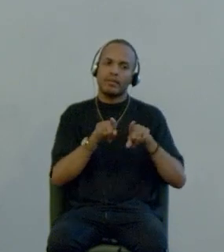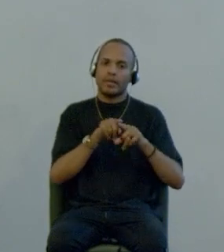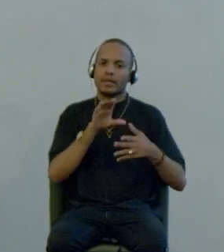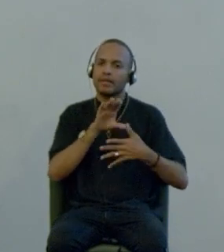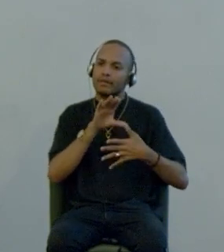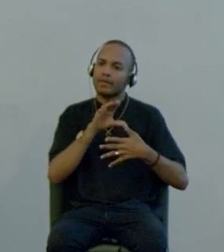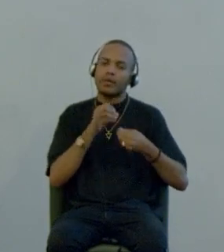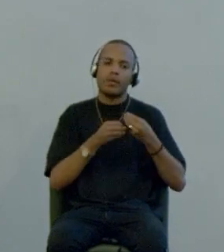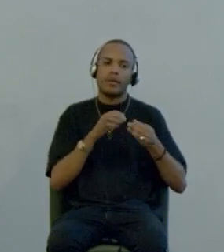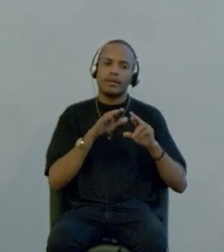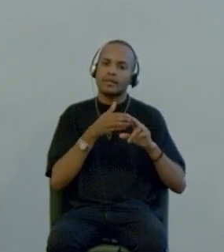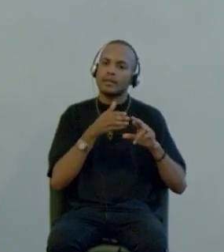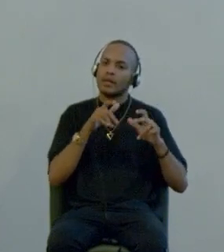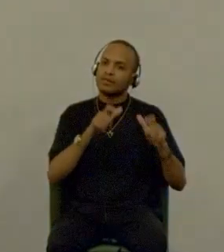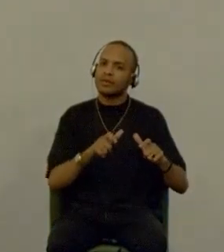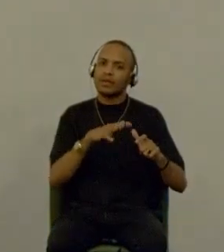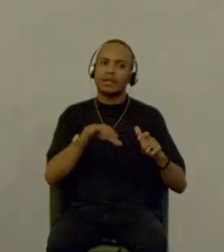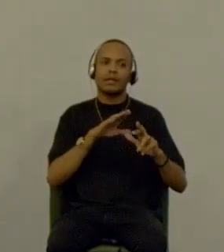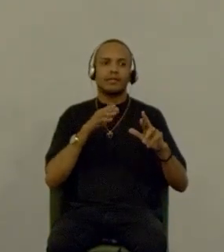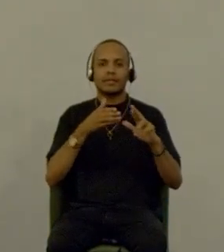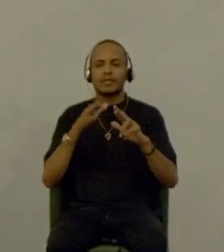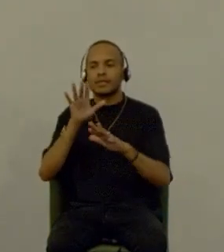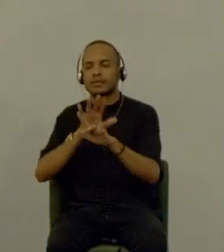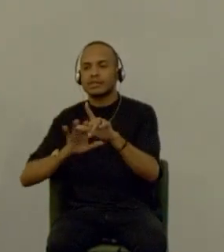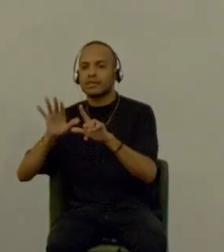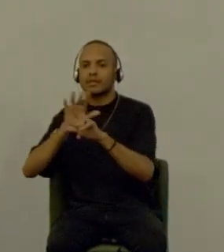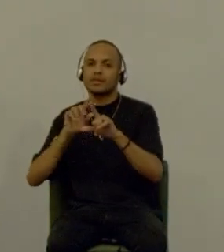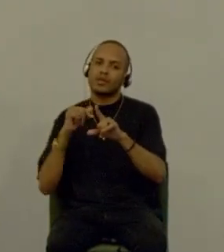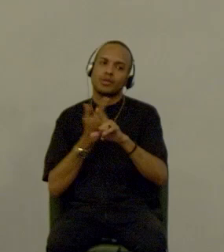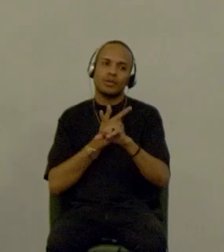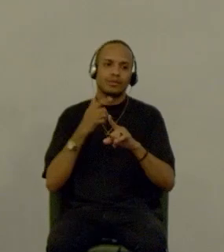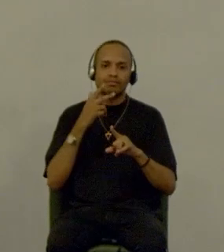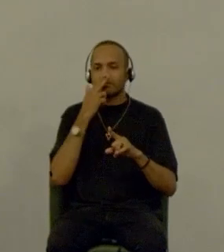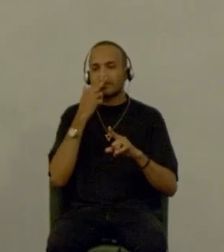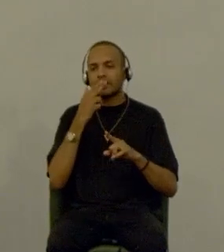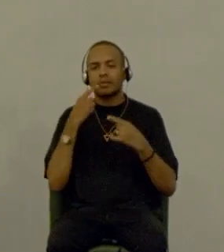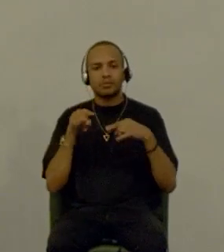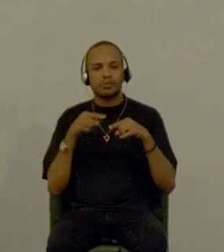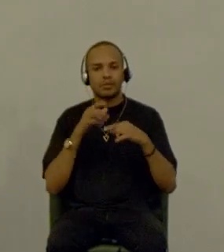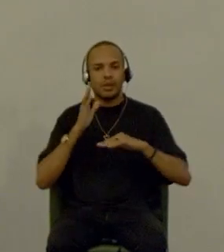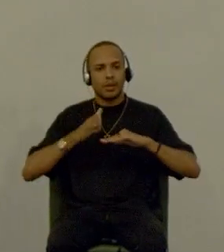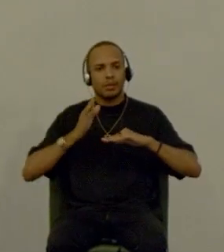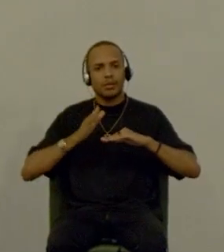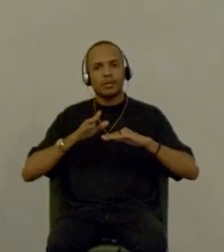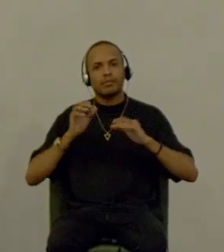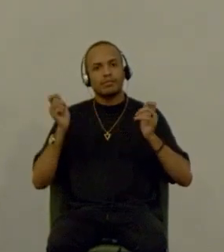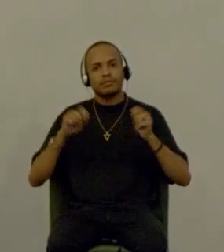spatiales. Et on s'est dit que la musique pouvait nous aider, la musique contemporaine. Voilà, vous voyez, l'inspiration est directe.